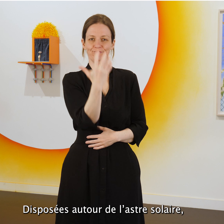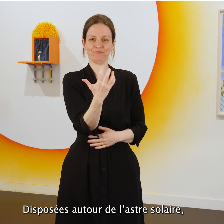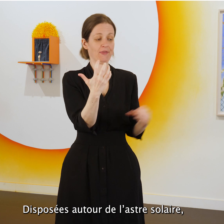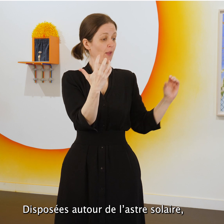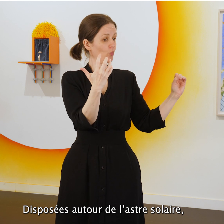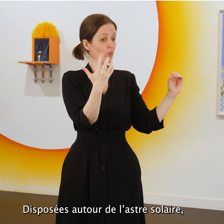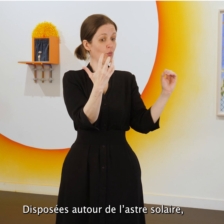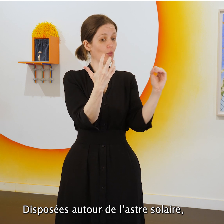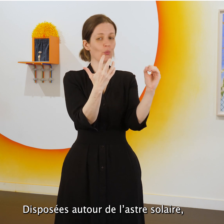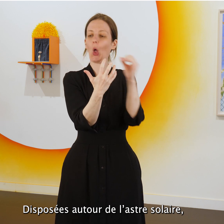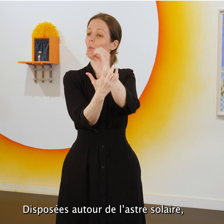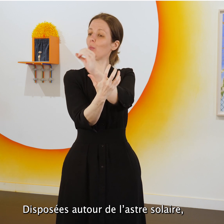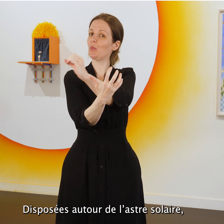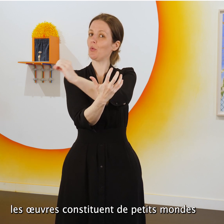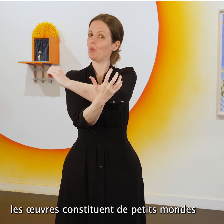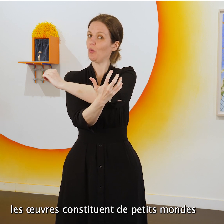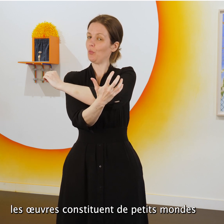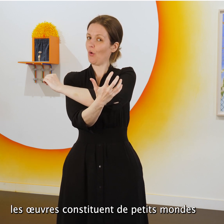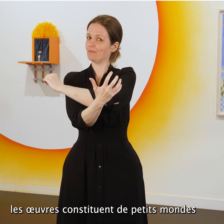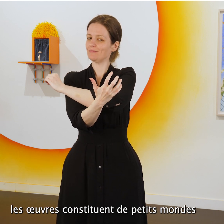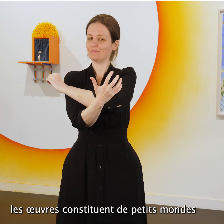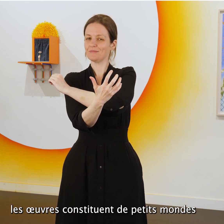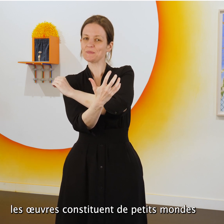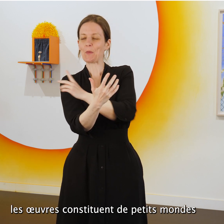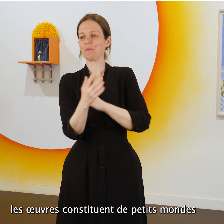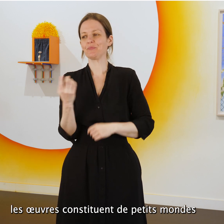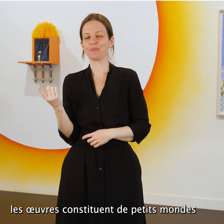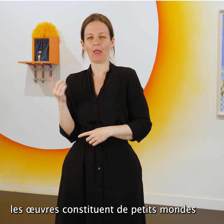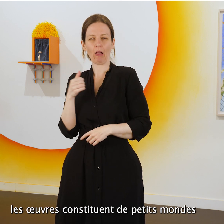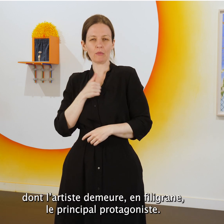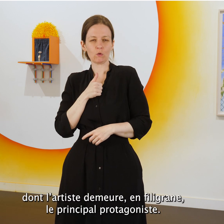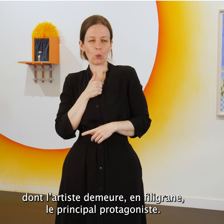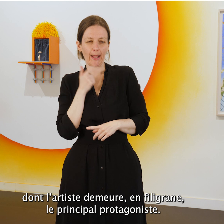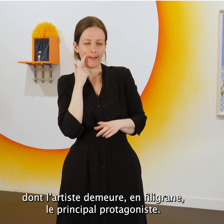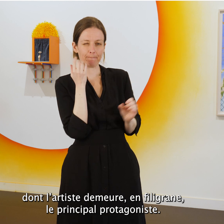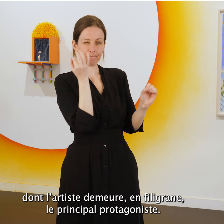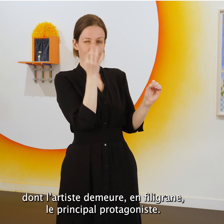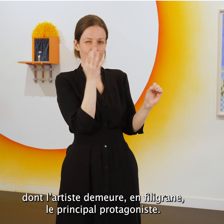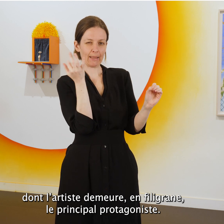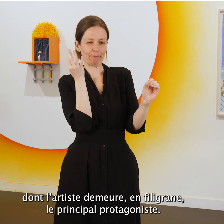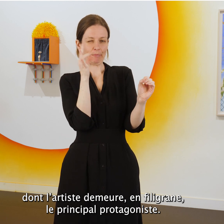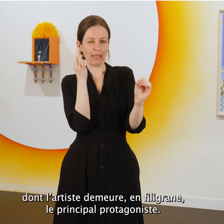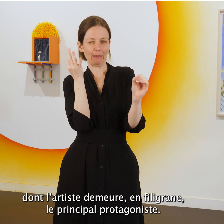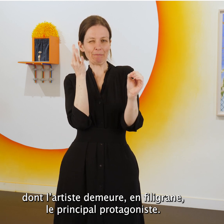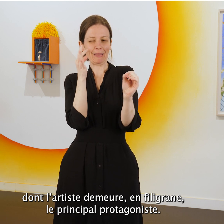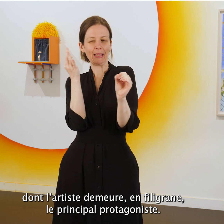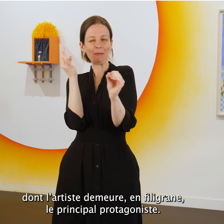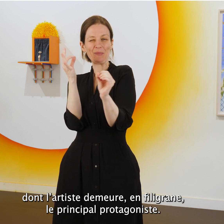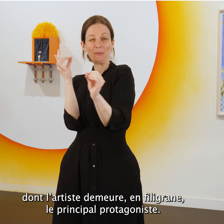Disposées autour de l'astre solaire, les œuvres constituent des petits mondes dont l'artiste demeure, en filigrane, le